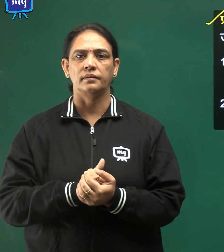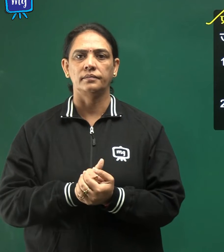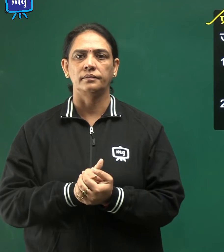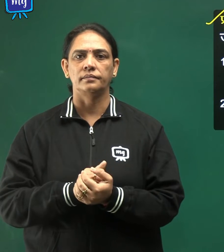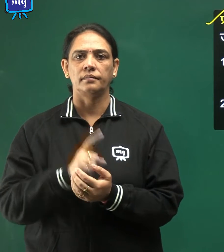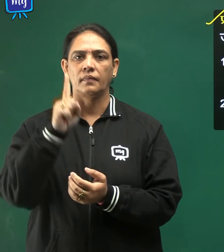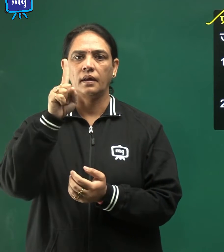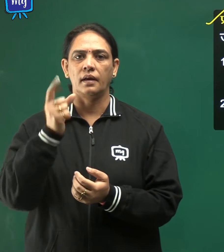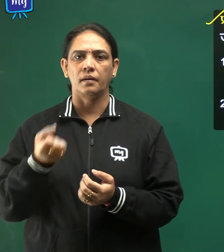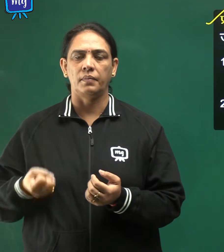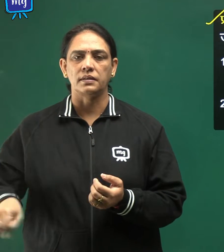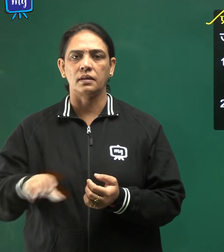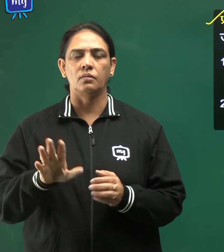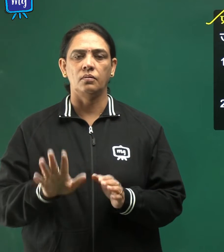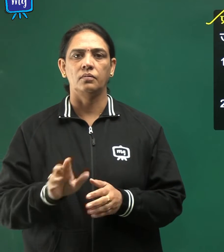एक पासे को